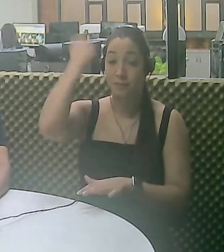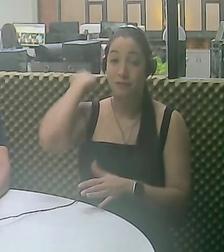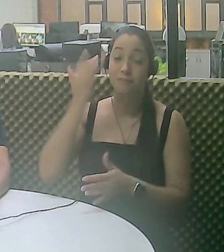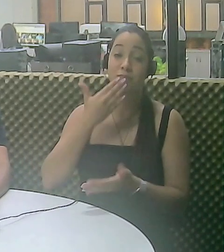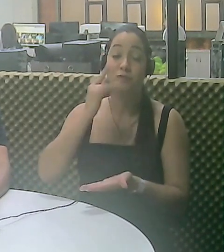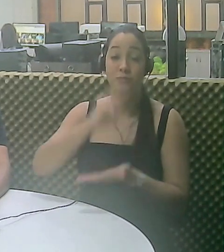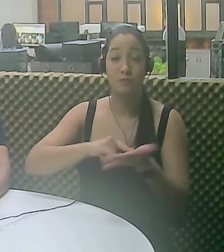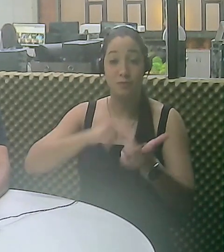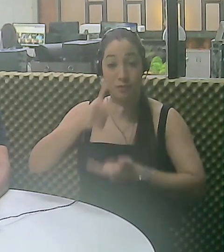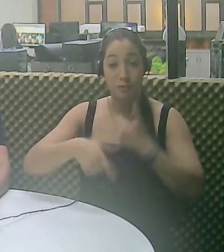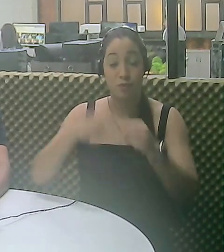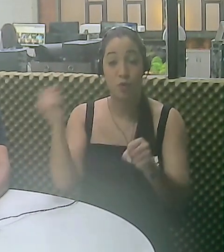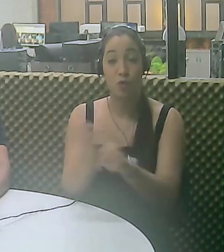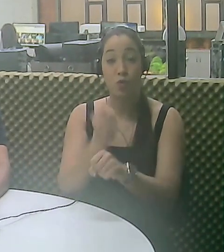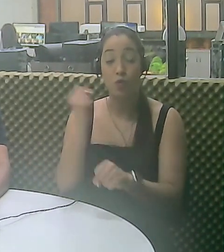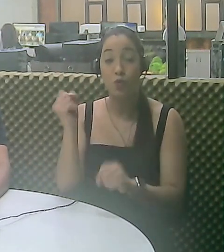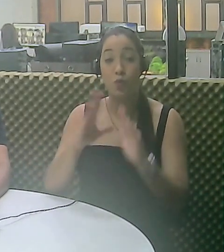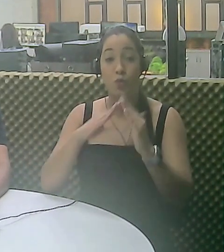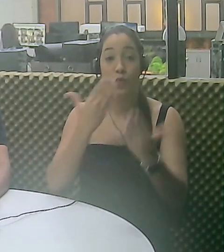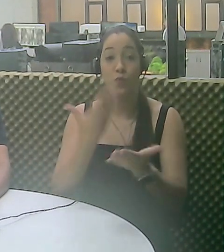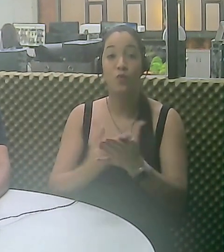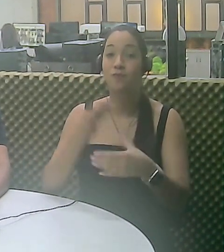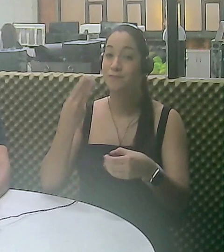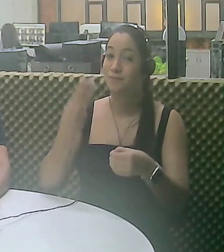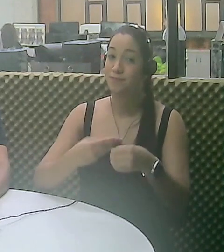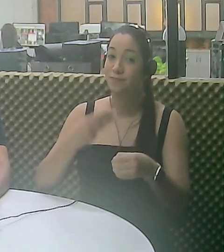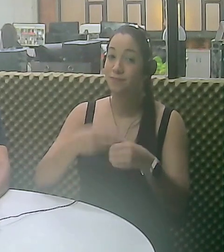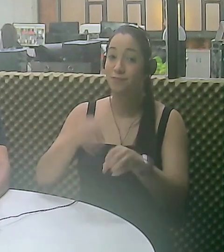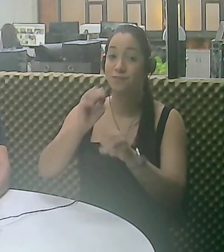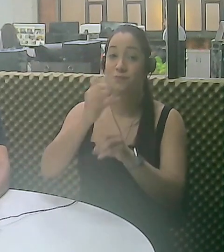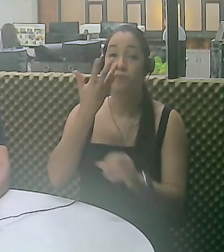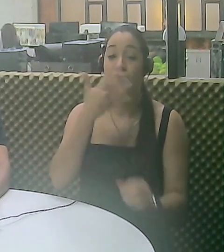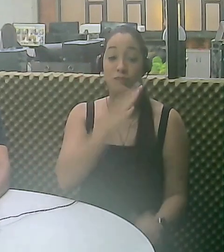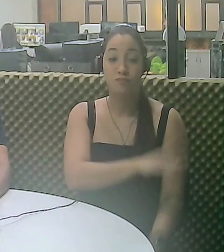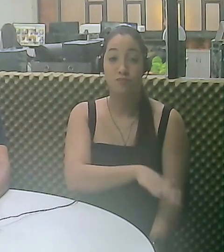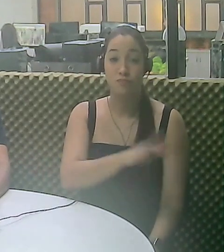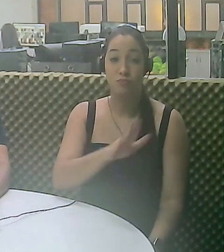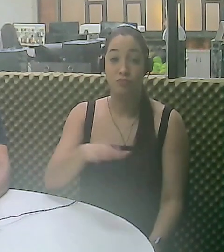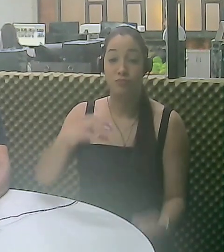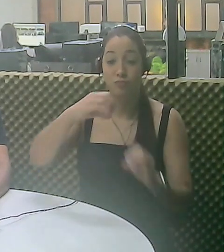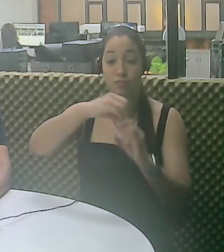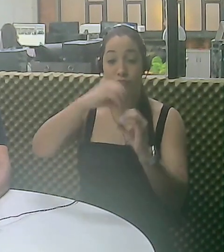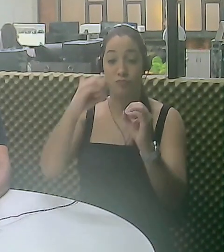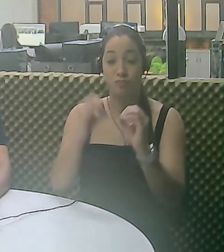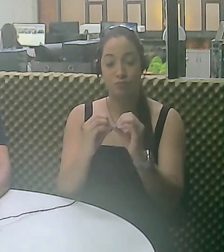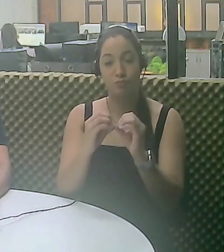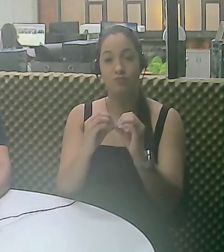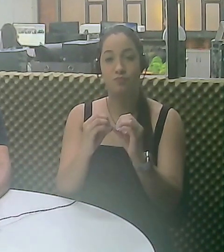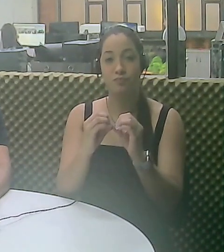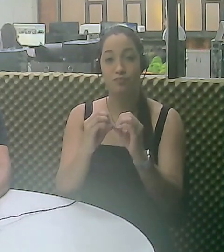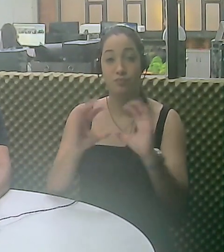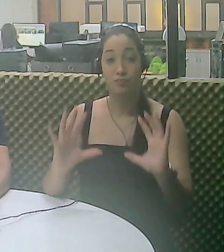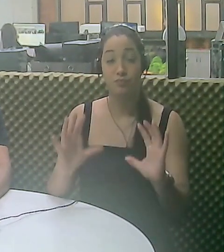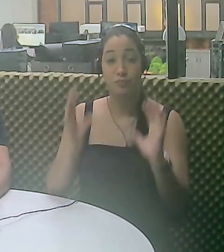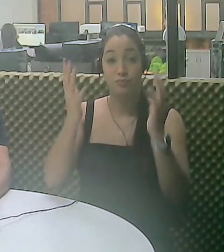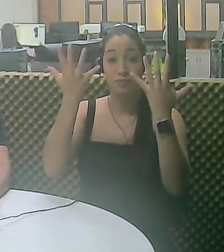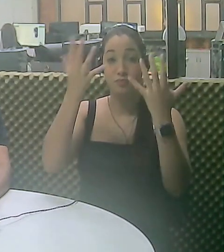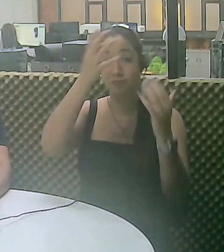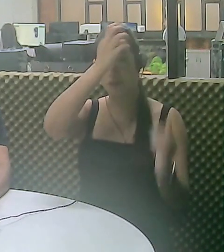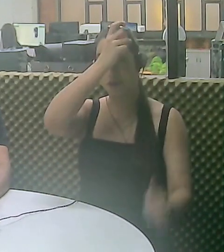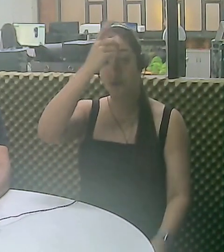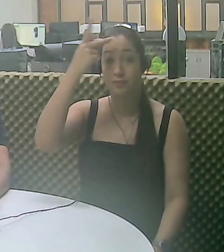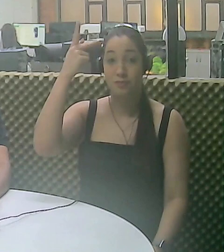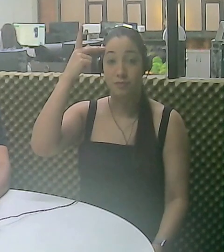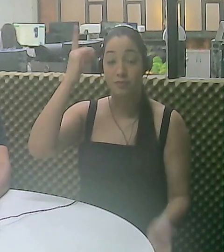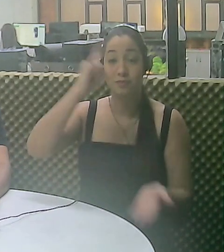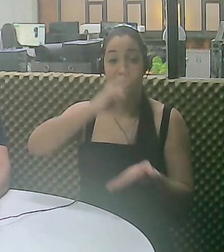a construção de uma nova escola municipal de educação infantil no bairro Shopping Park. Durante o evento, o prefeito também